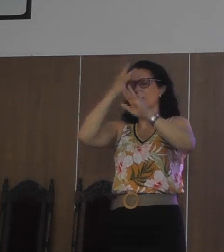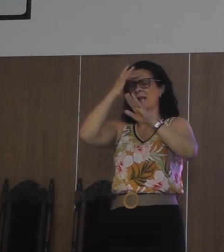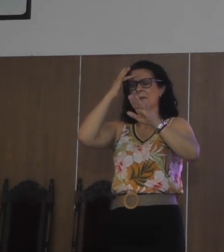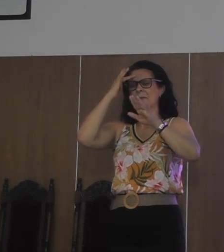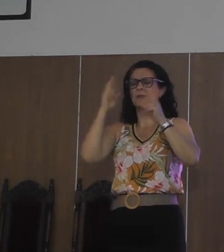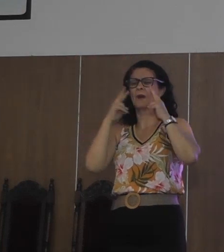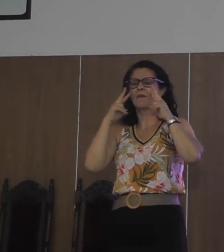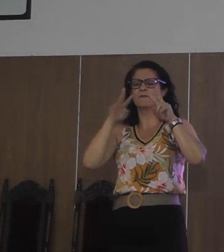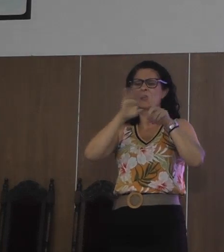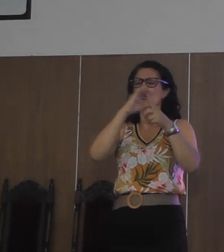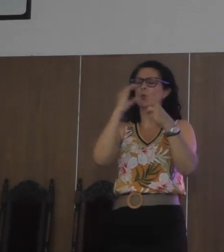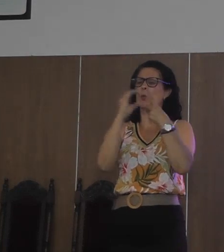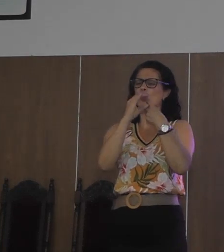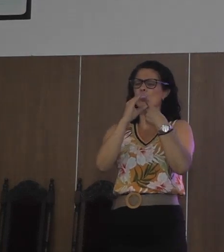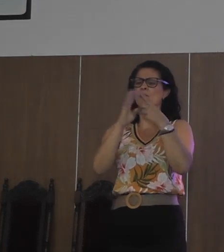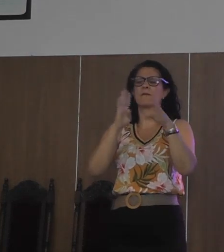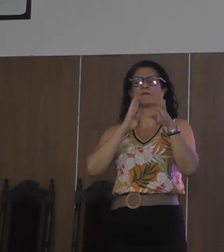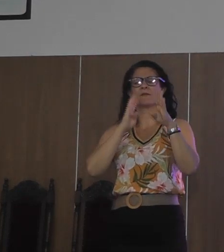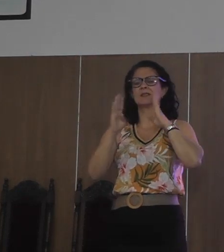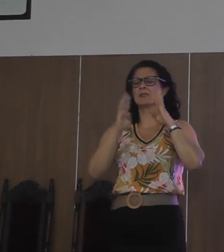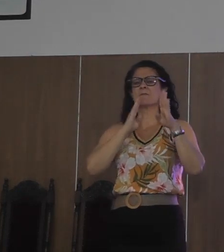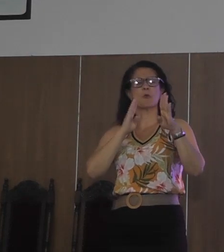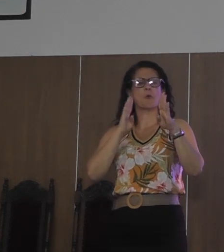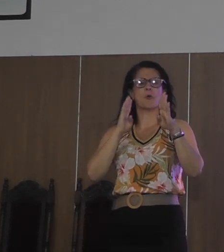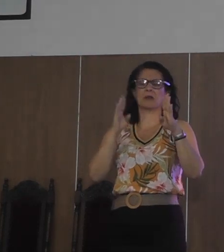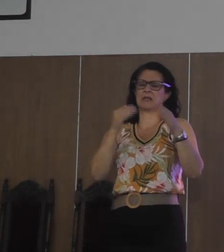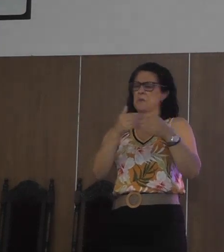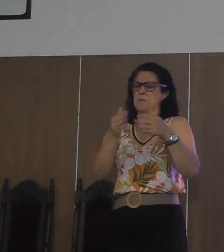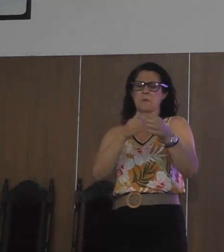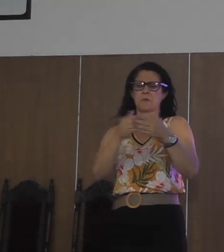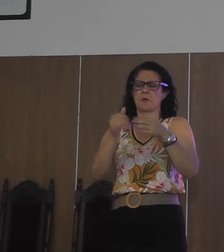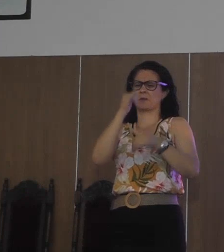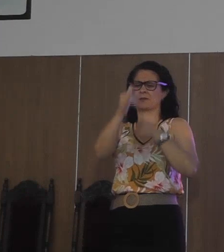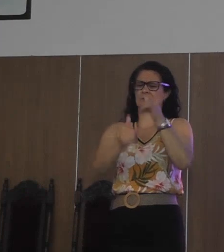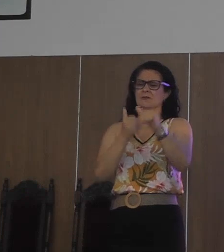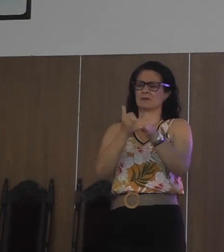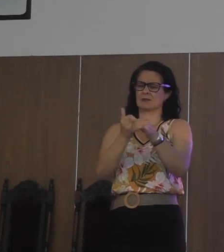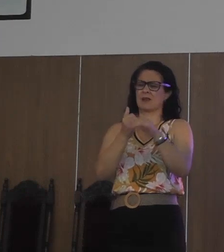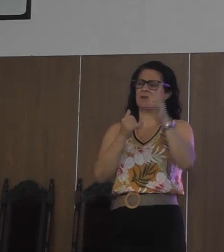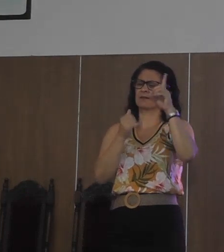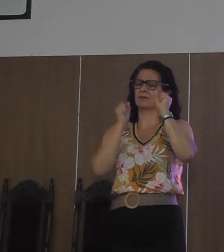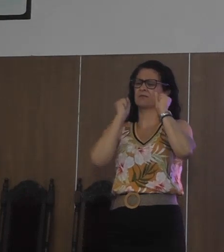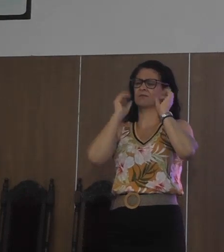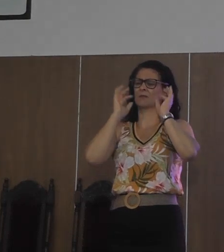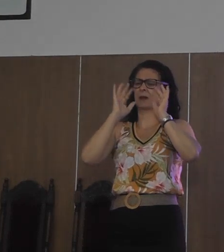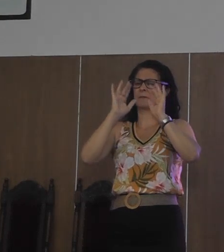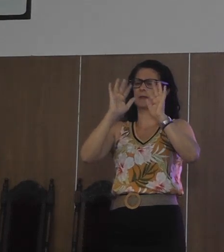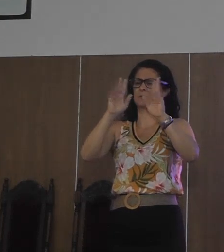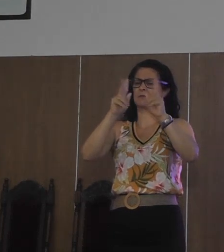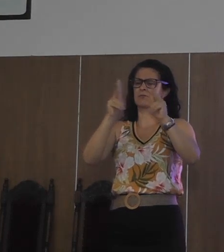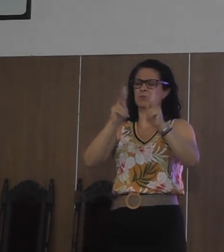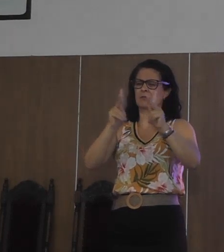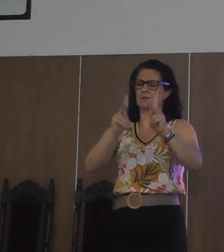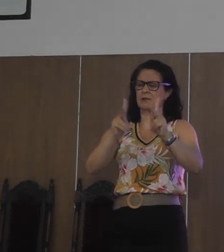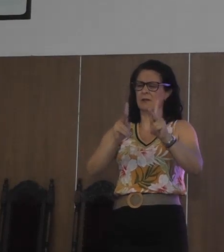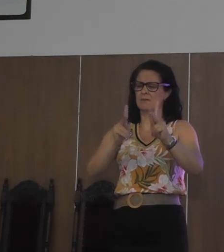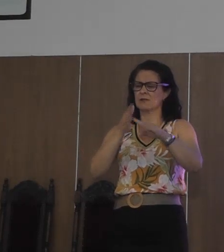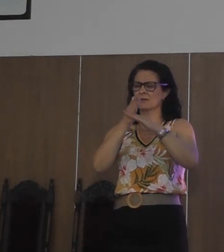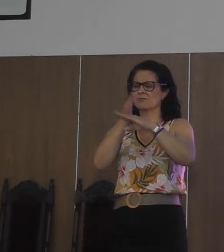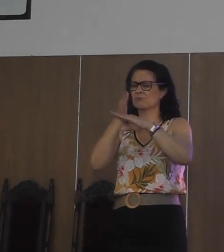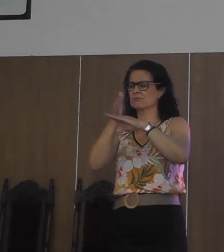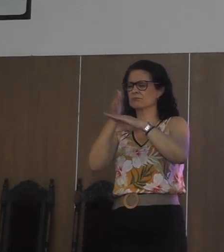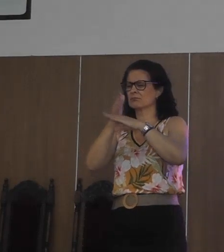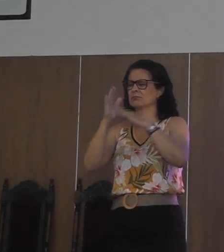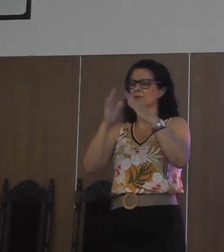Deus, que a Tua bênção, que a Tua mão, que a Tua paz esteja nesse lar, nessa hora, Pai. E a cada um aqui presente, ó Deus,